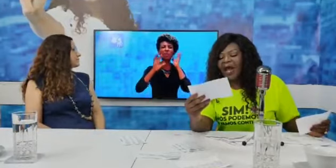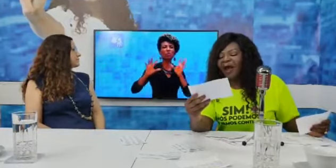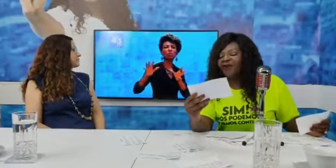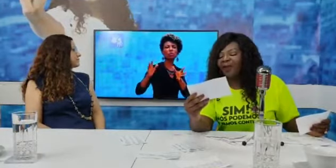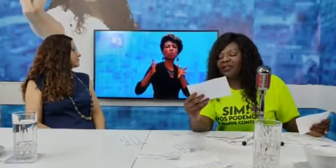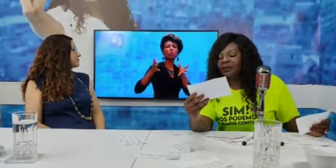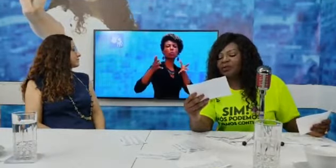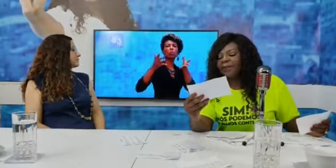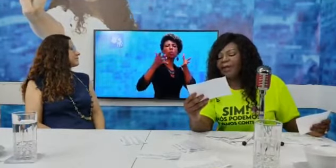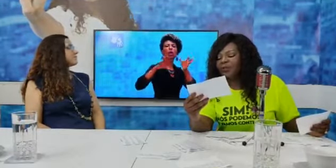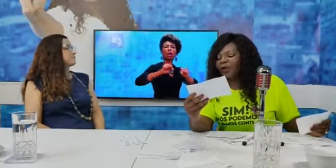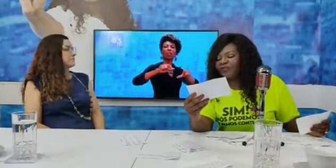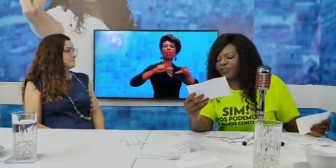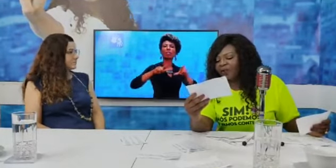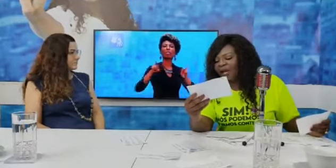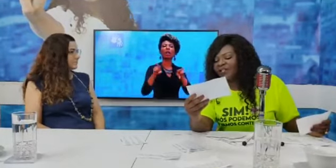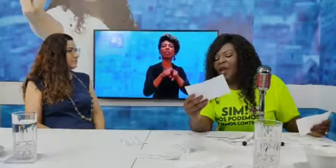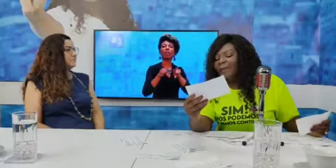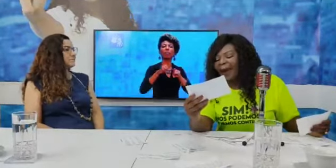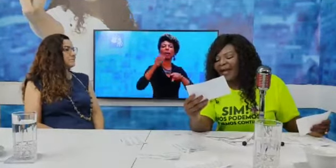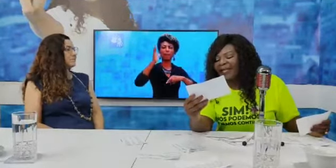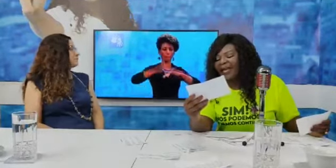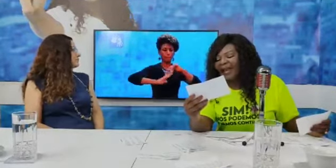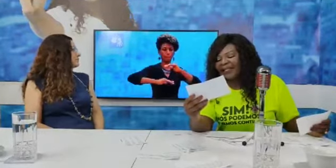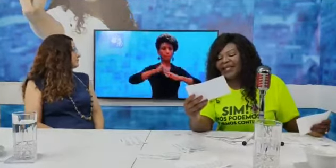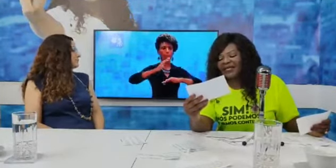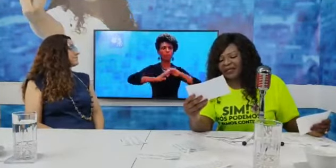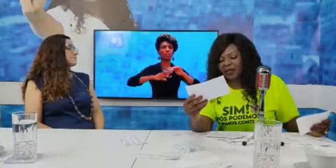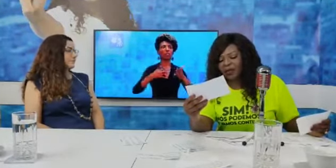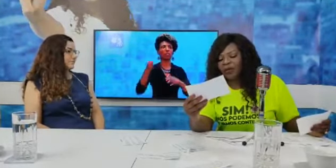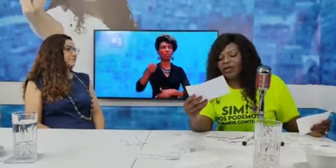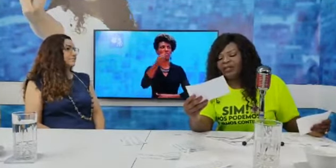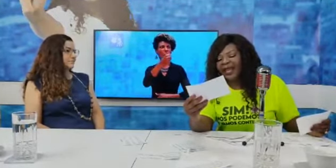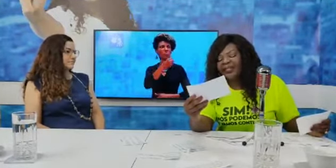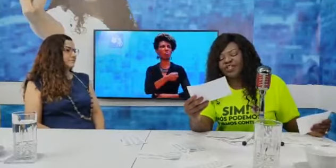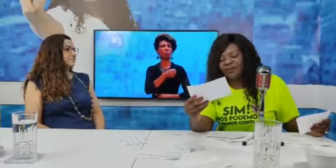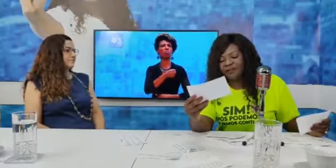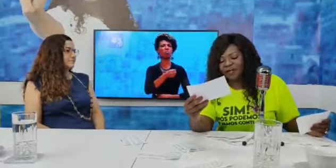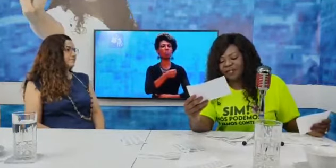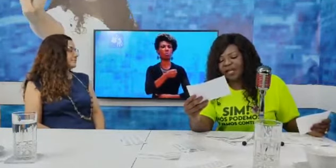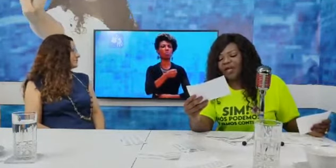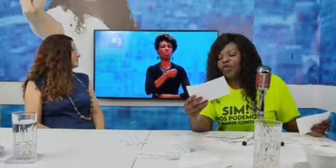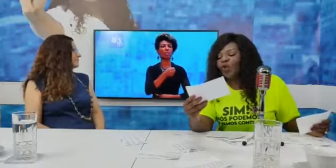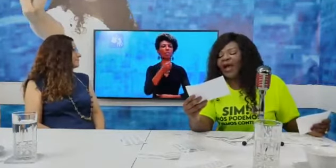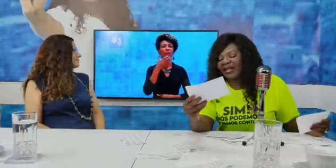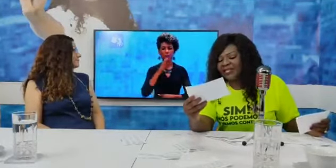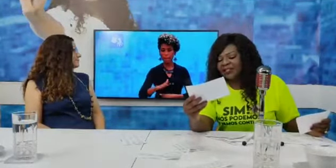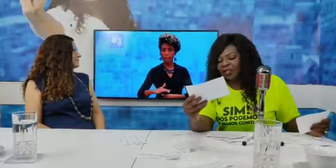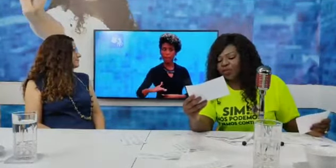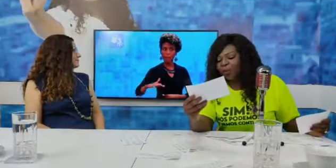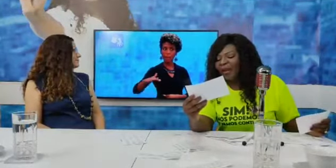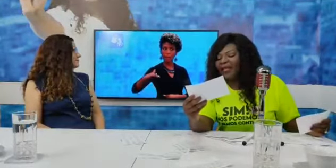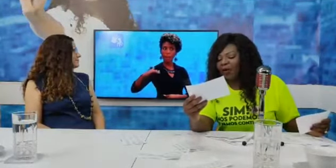incentivar a formação também de profissionais para que a inserção, desde a infância, no requisito